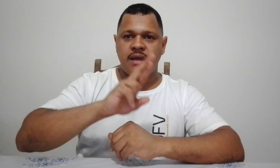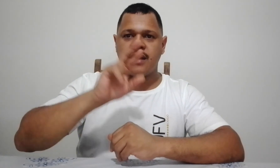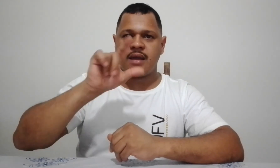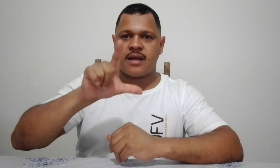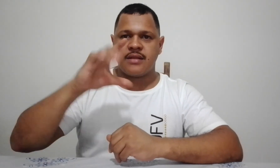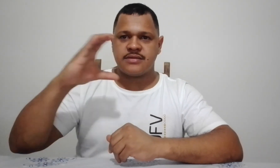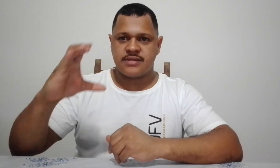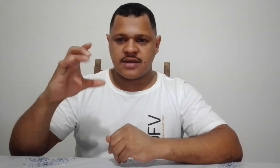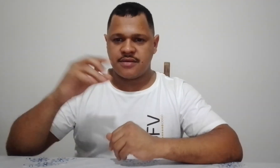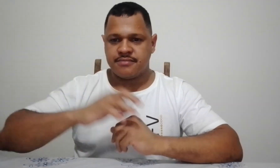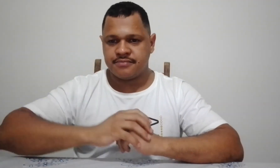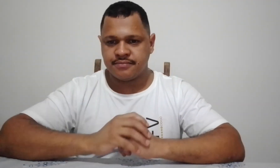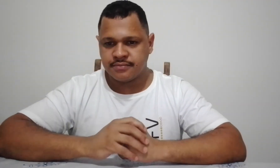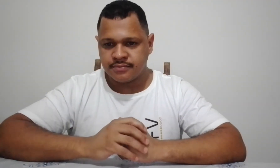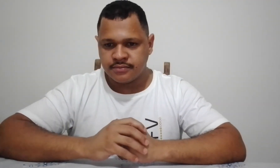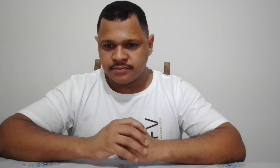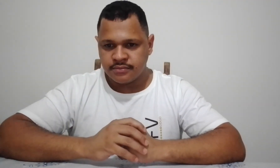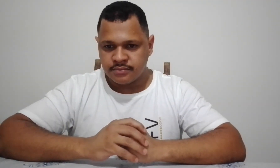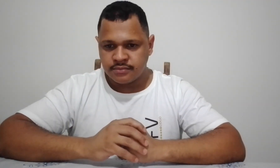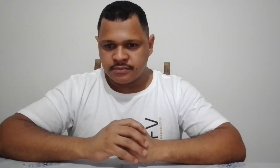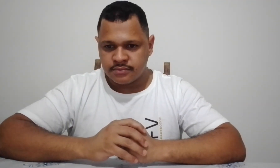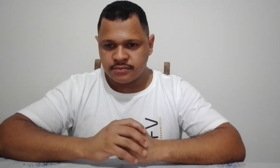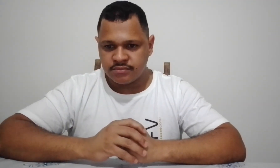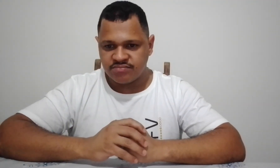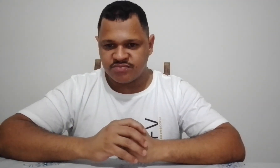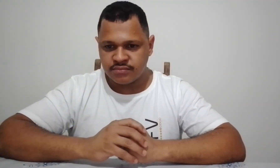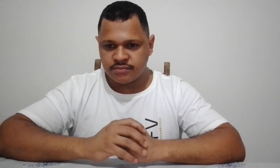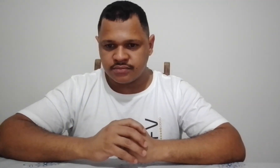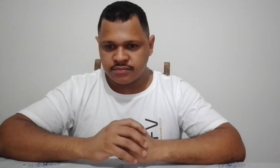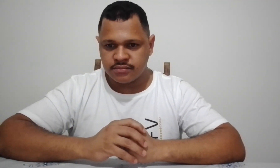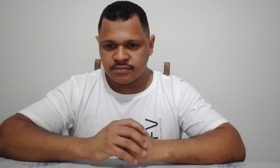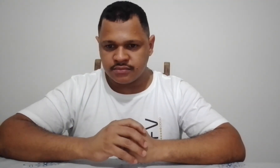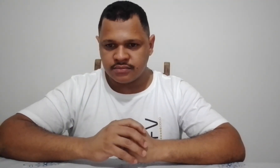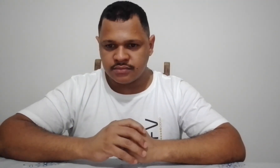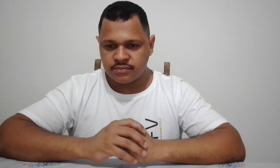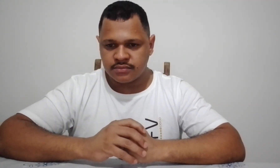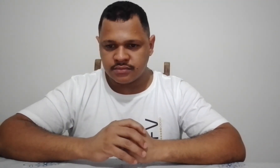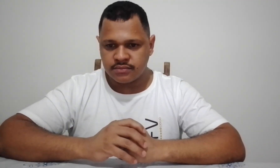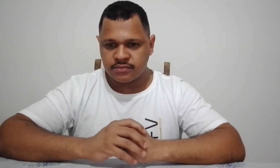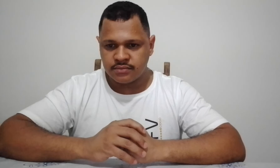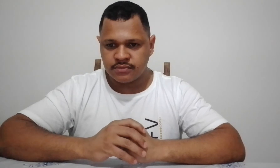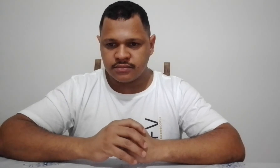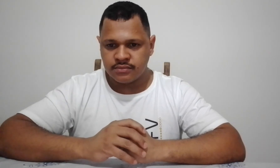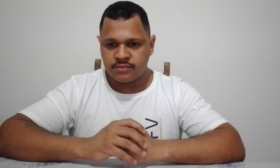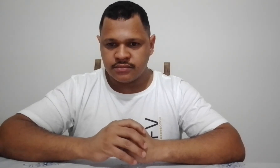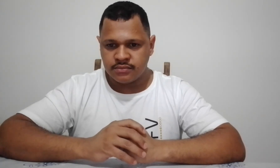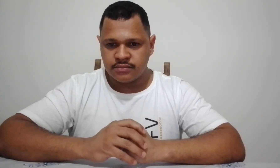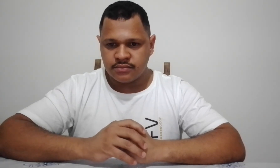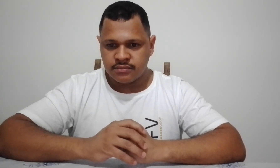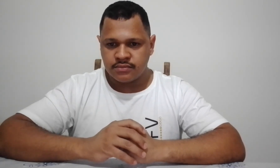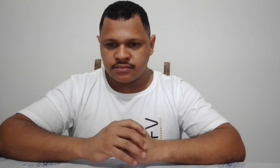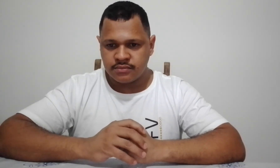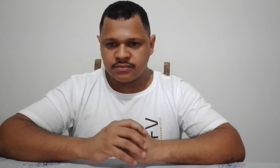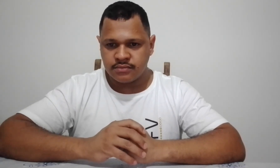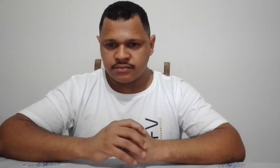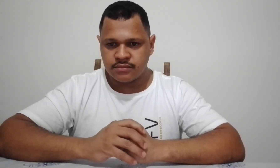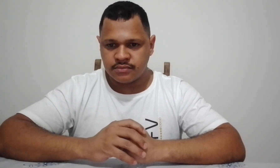caso do circuito corrente contínua, e dar toda a equação que a gente encontrar. E no circuito de corrente alternada,